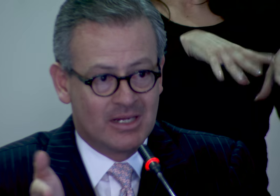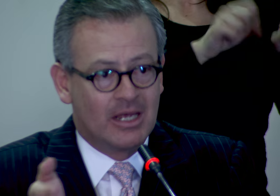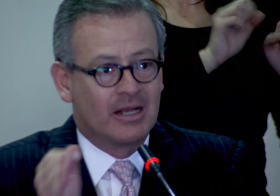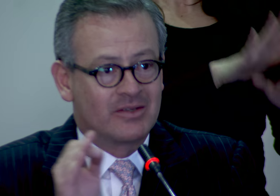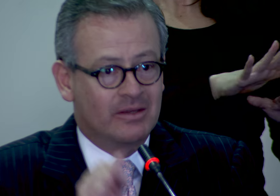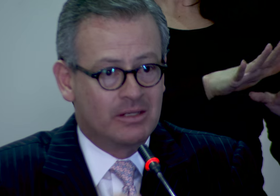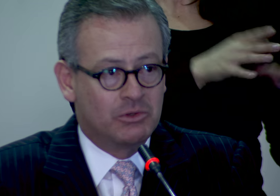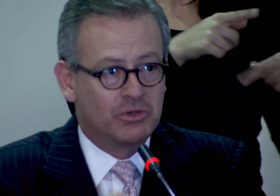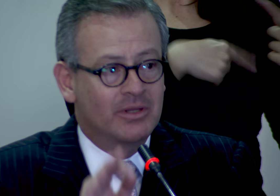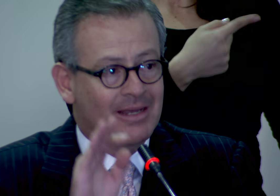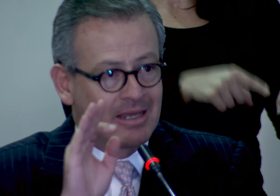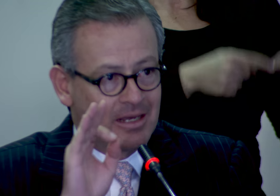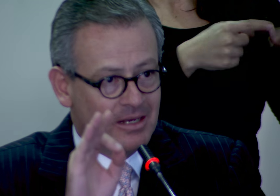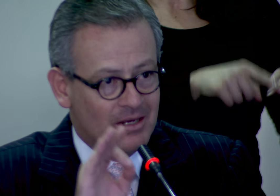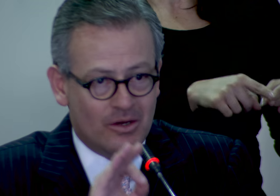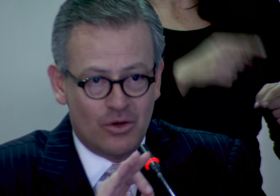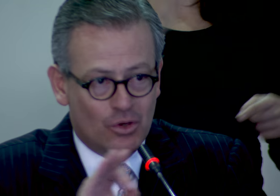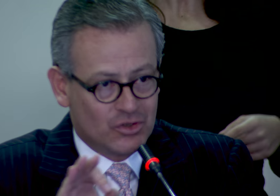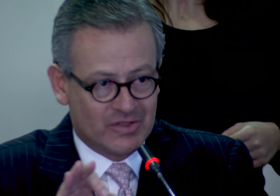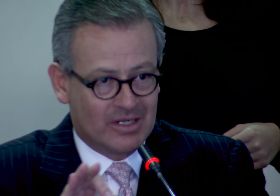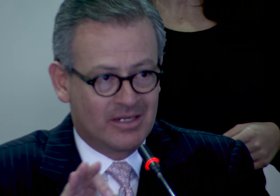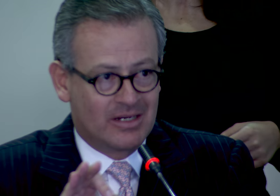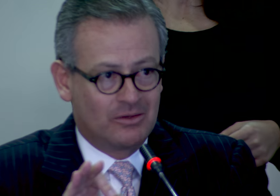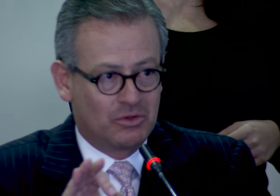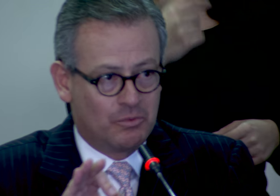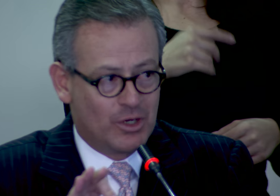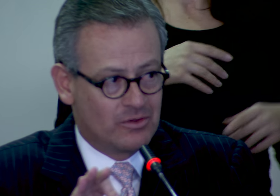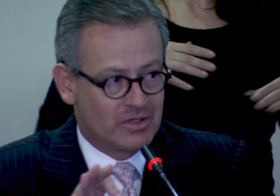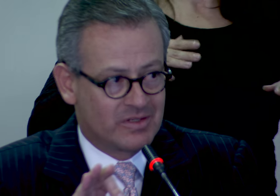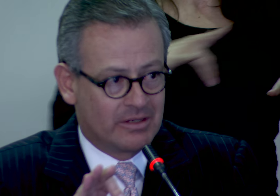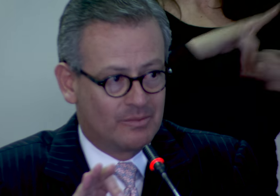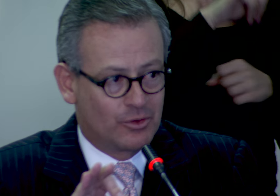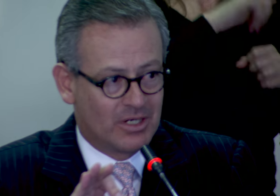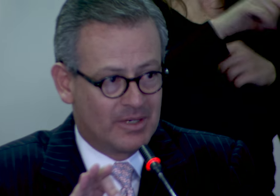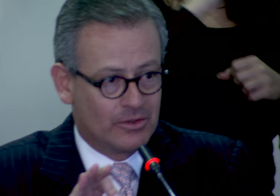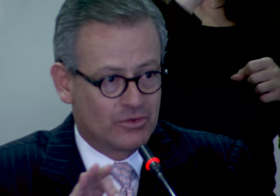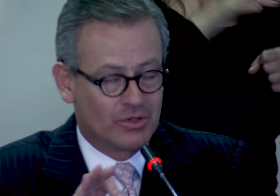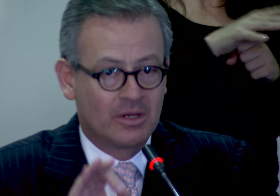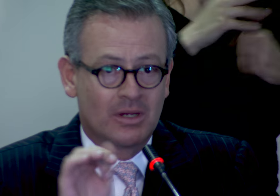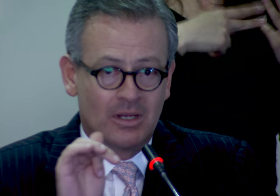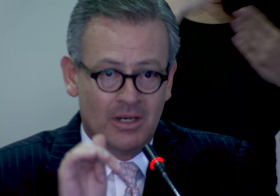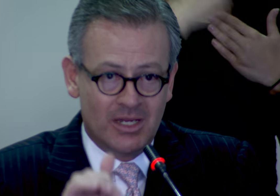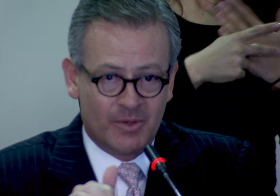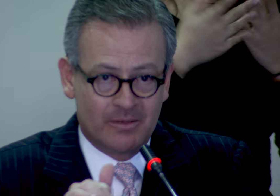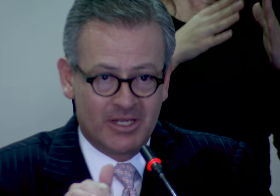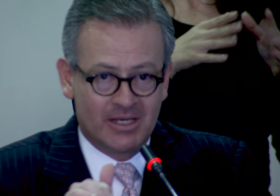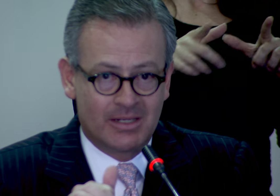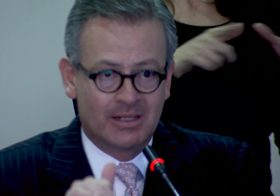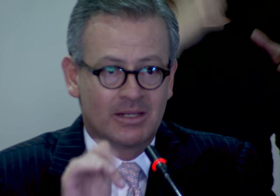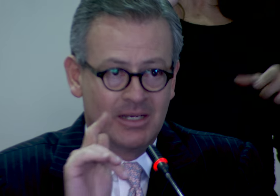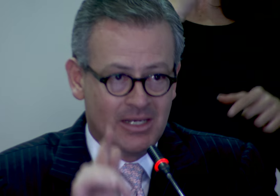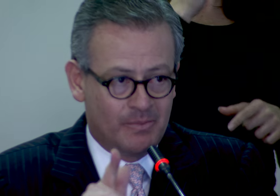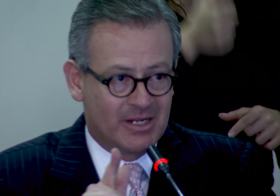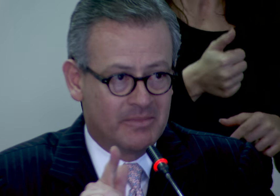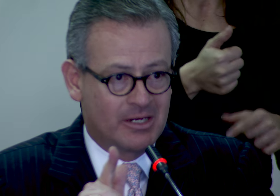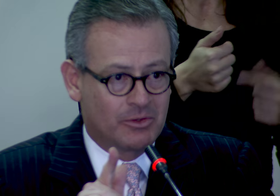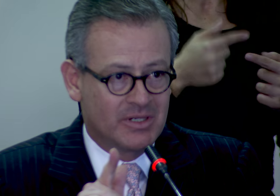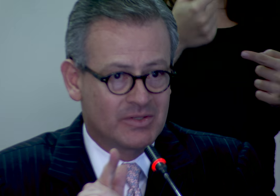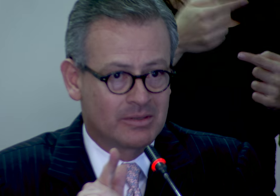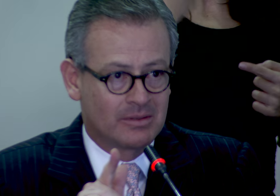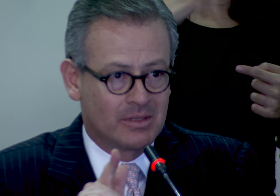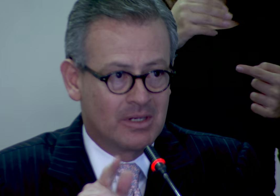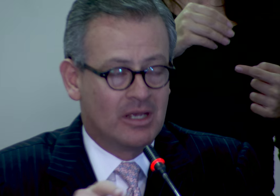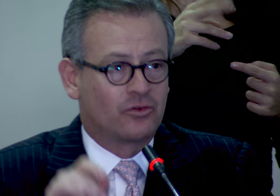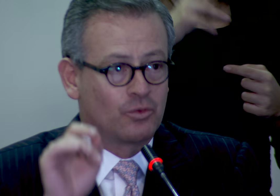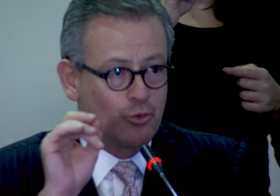consecuencias, en el sentido de que no se están llenando los vuelos que estaban programados ni para mañana ni para el